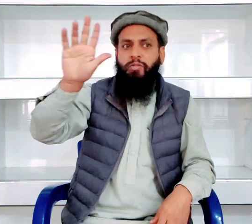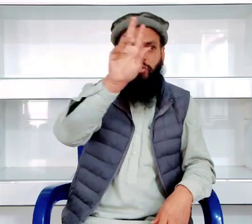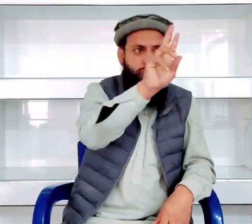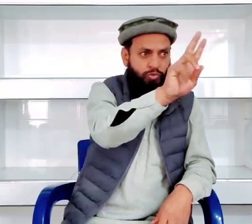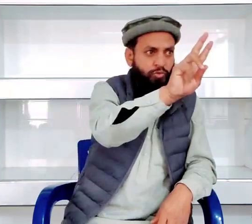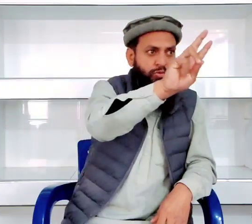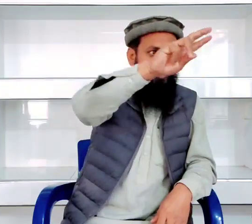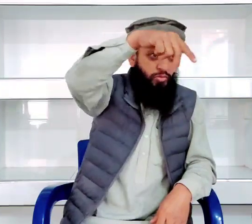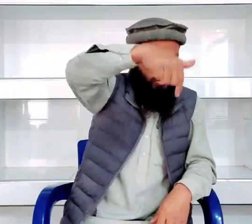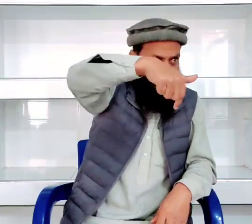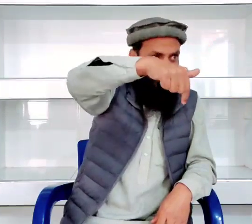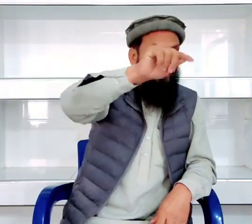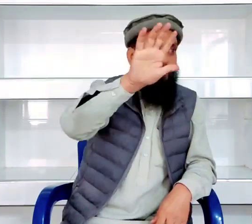اللہ رب الرحمن نے